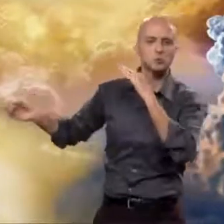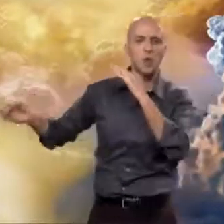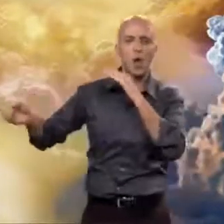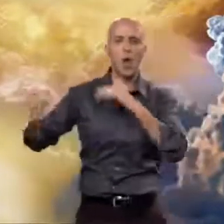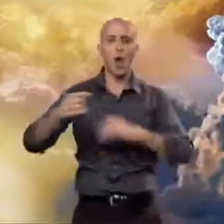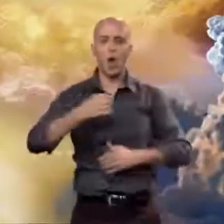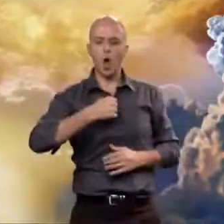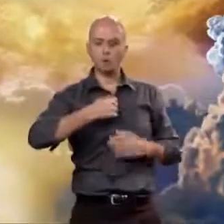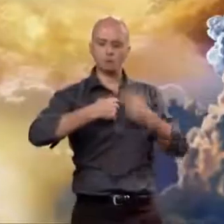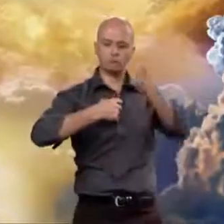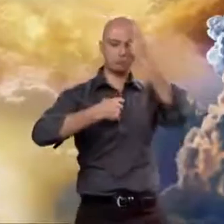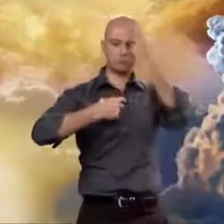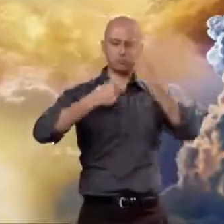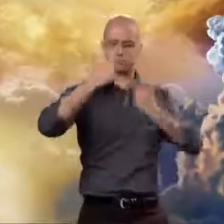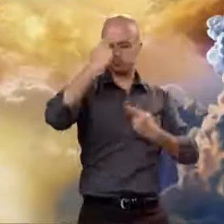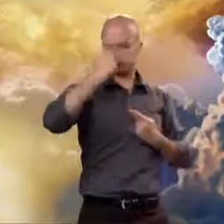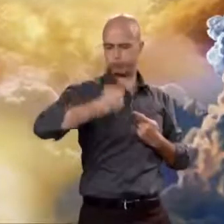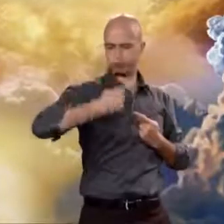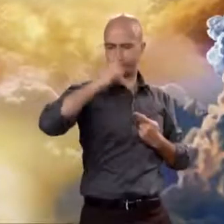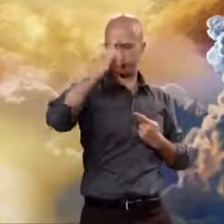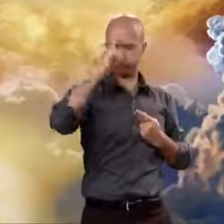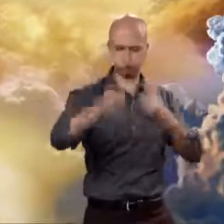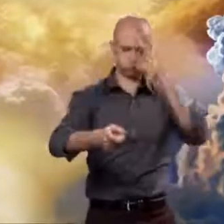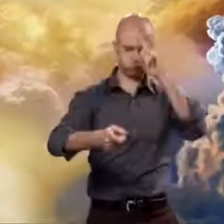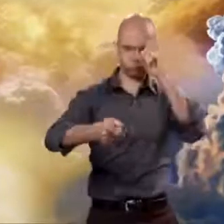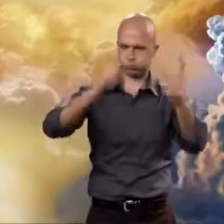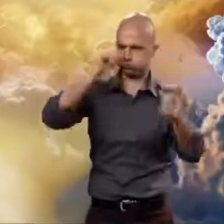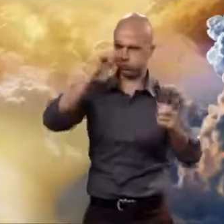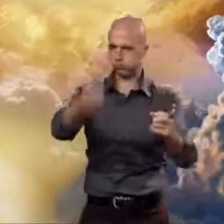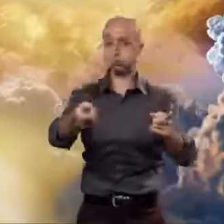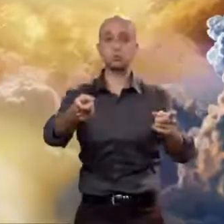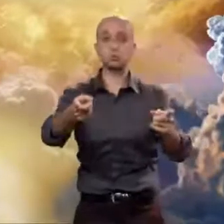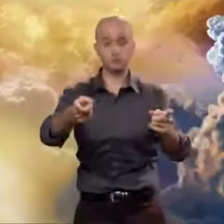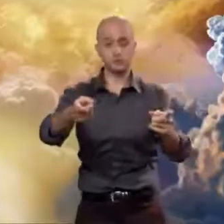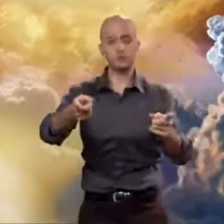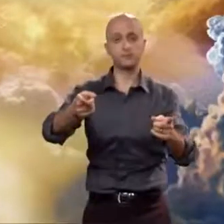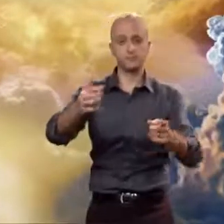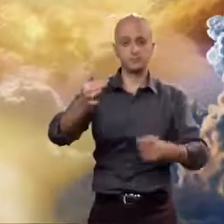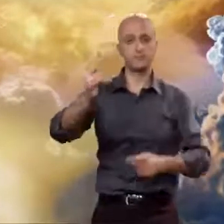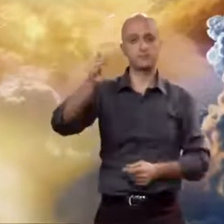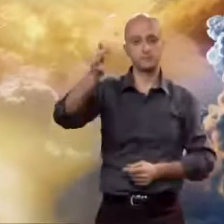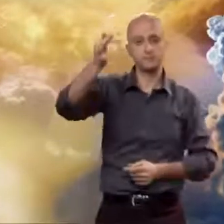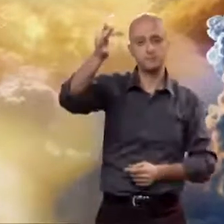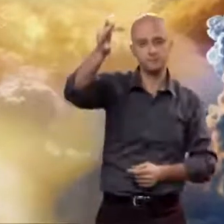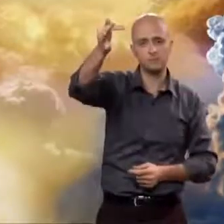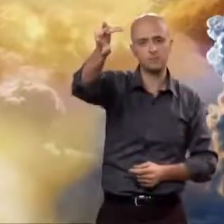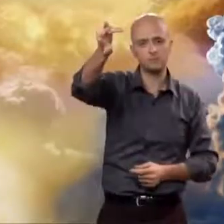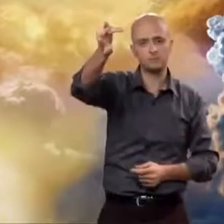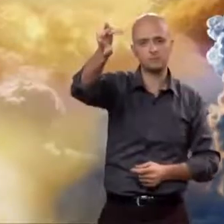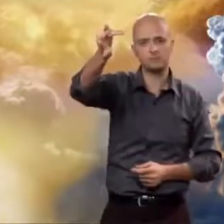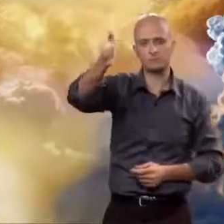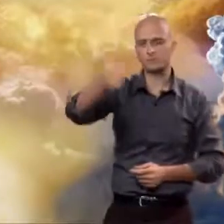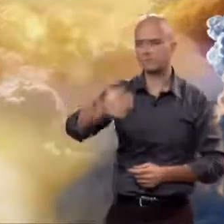os líderes? Como poderemos confiar em sua orientação a menos que saibamos pela palavra de Deus que